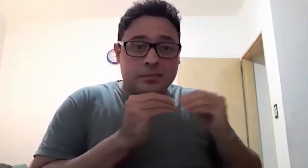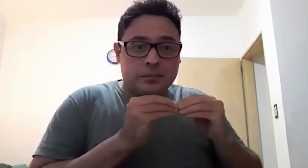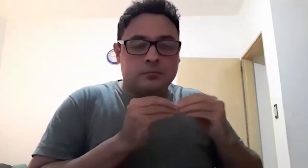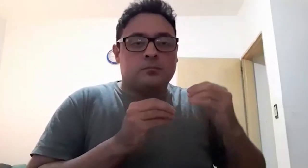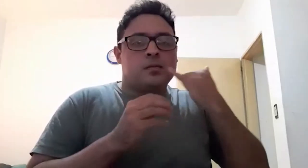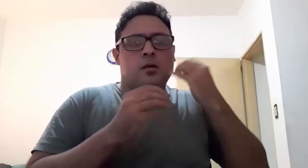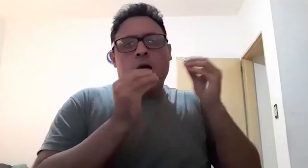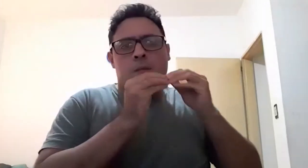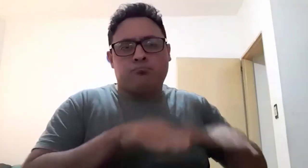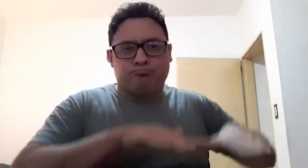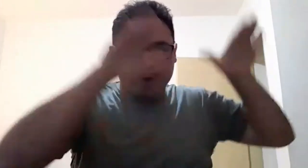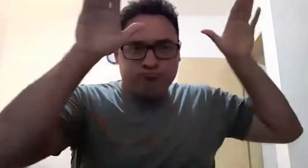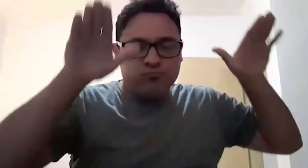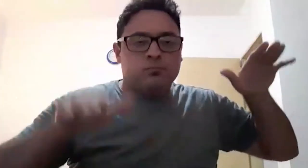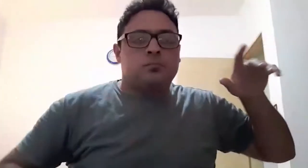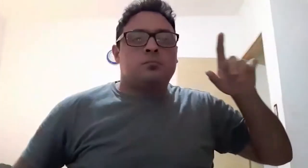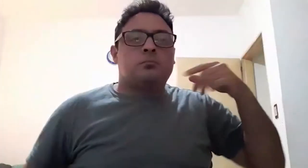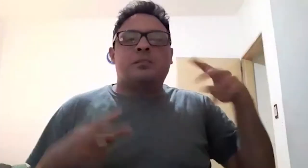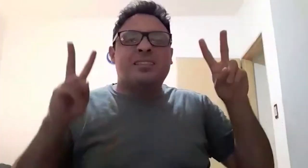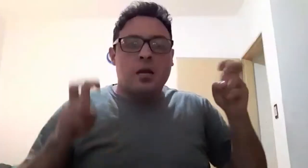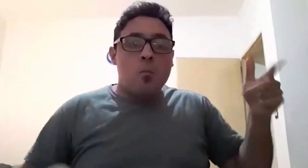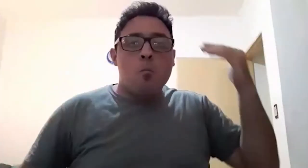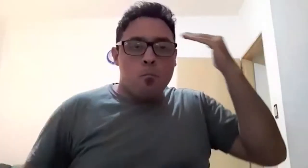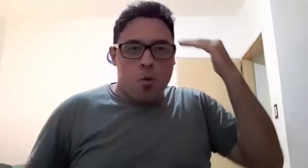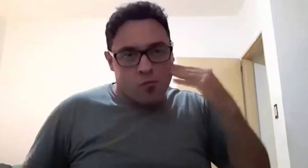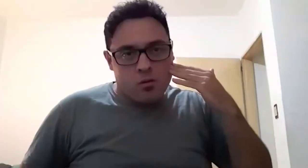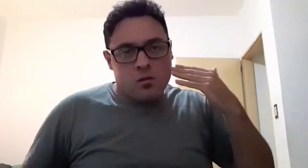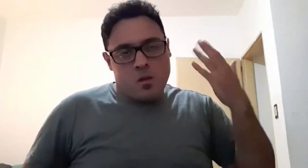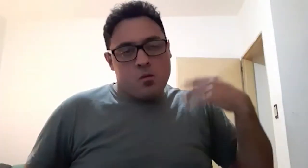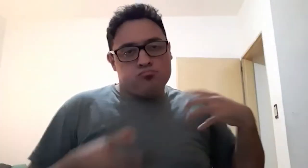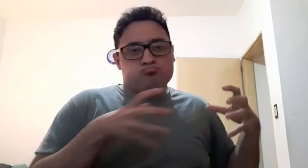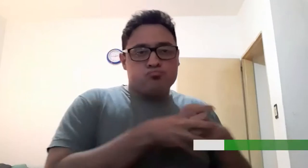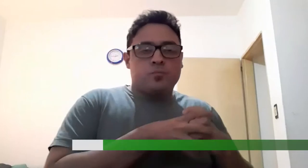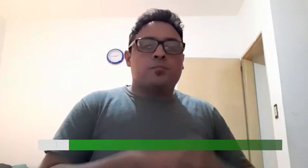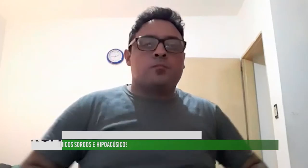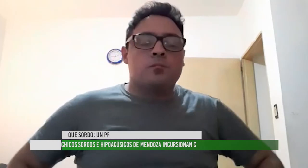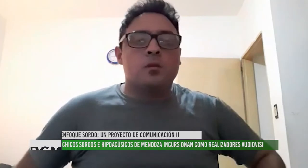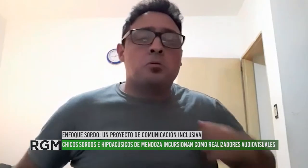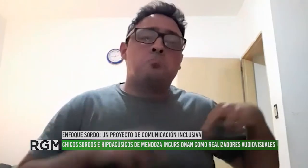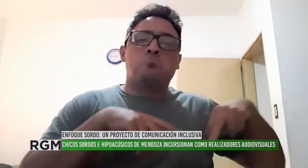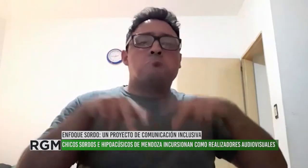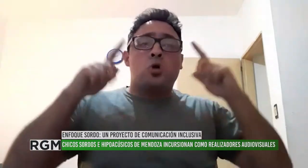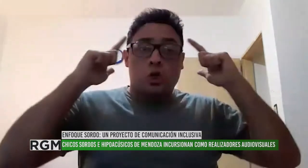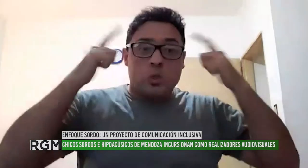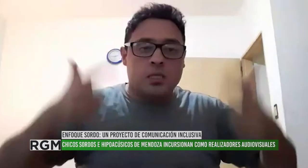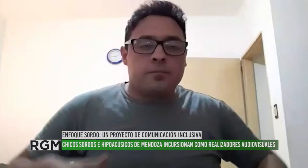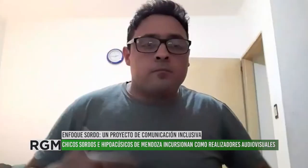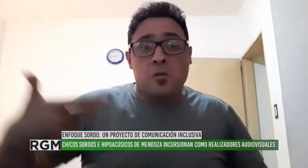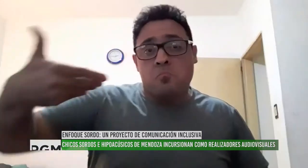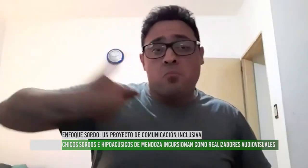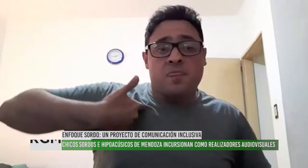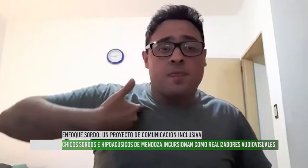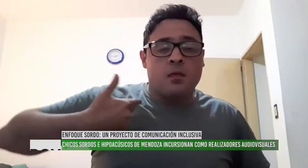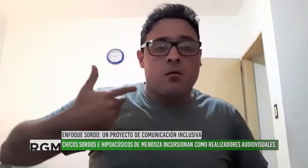amigos y compañeros que nos conocemos desde chicos. Somos exalumnos del ex Próbolo. A